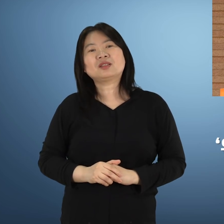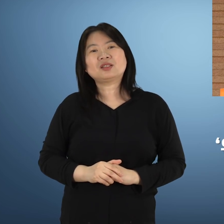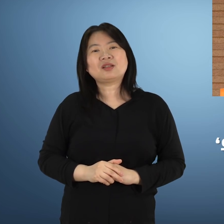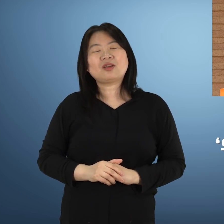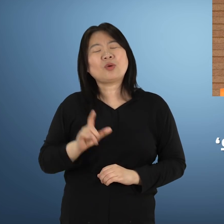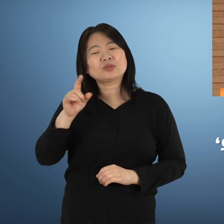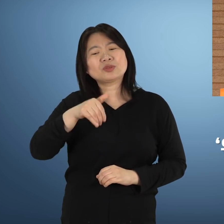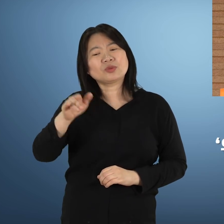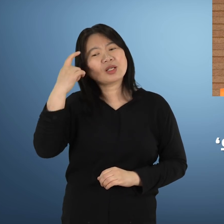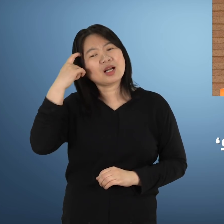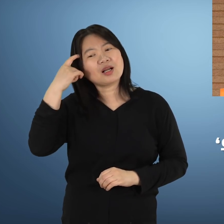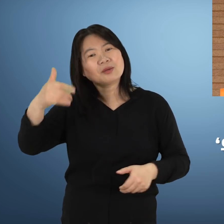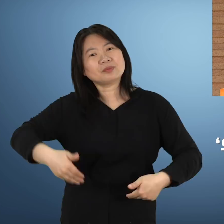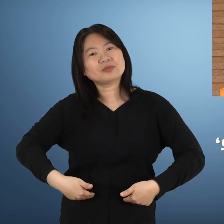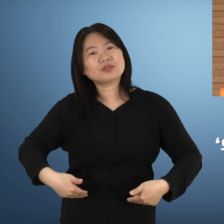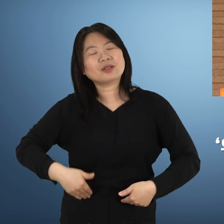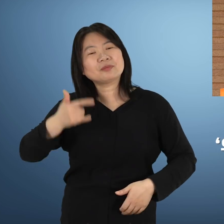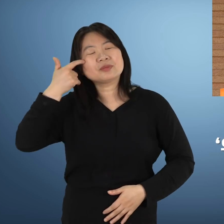어디로 가야 될까요?